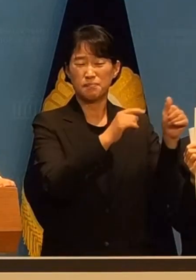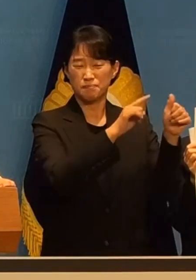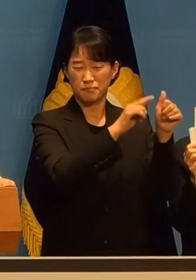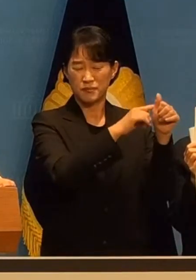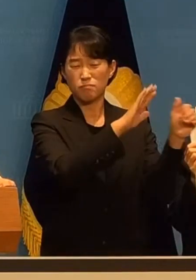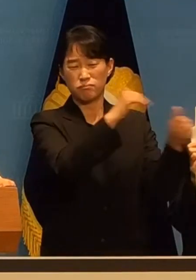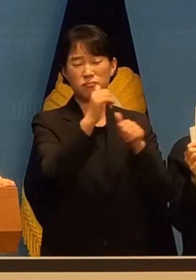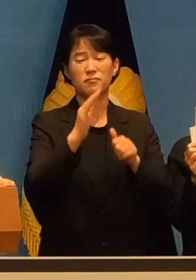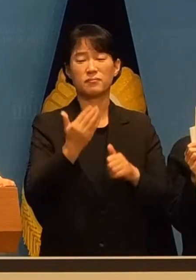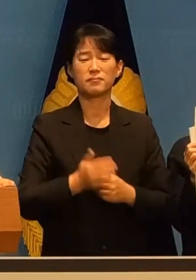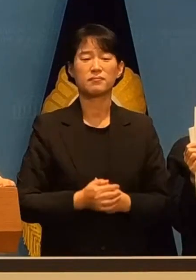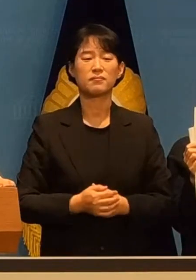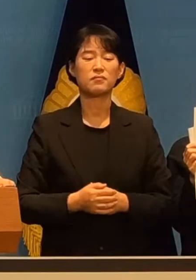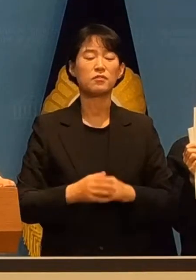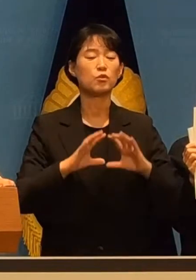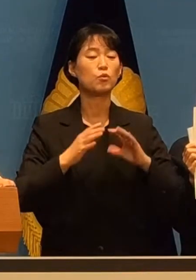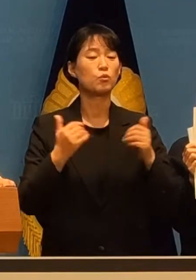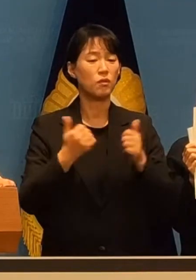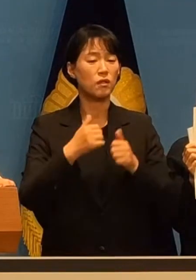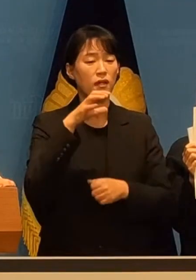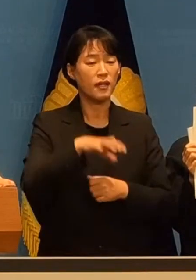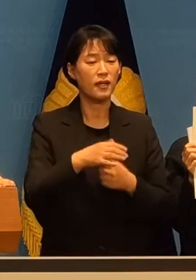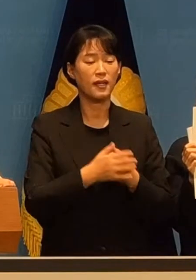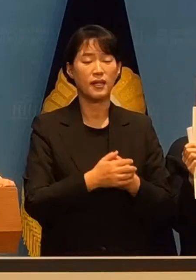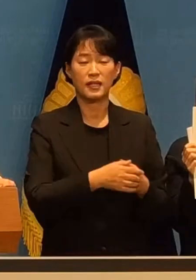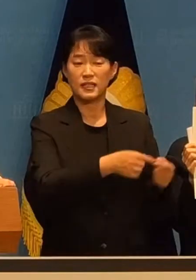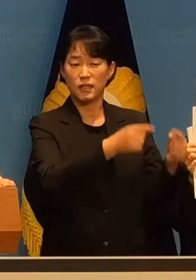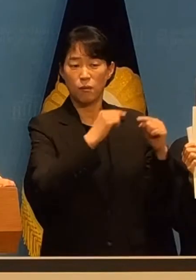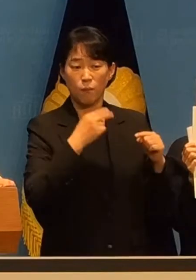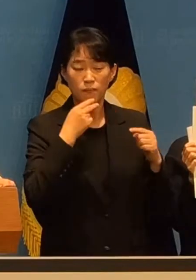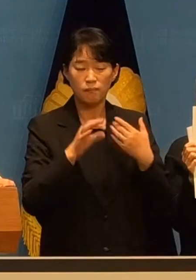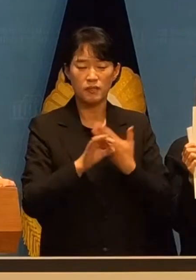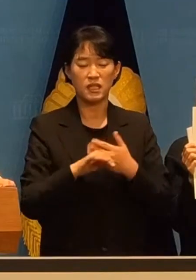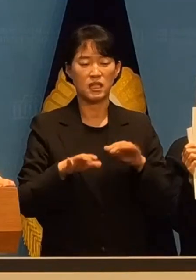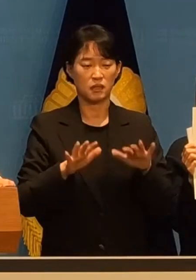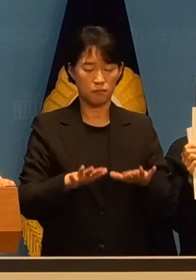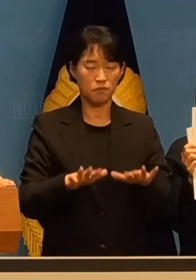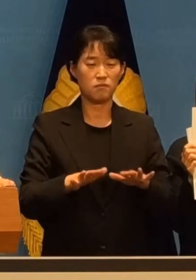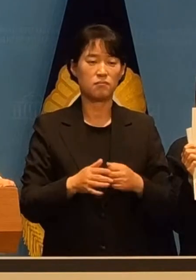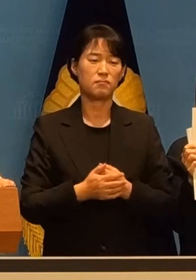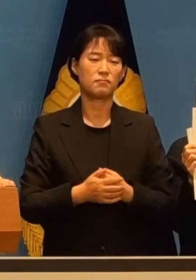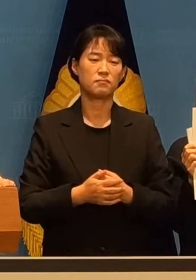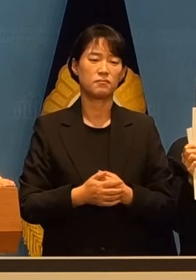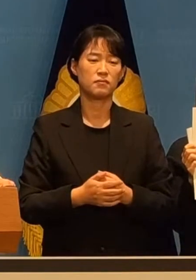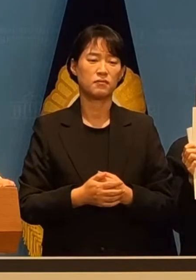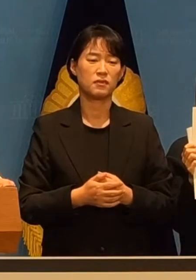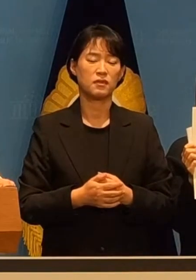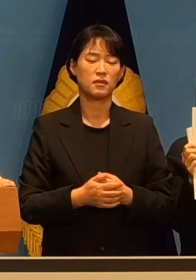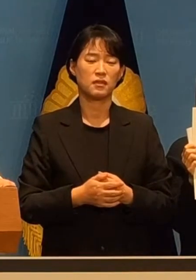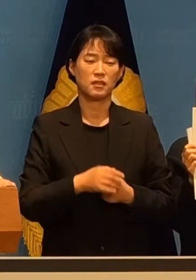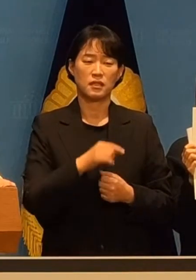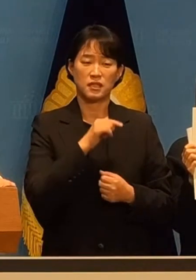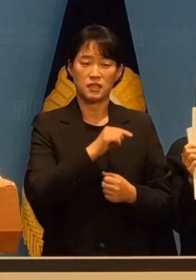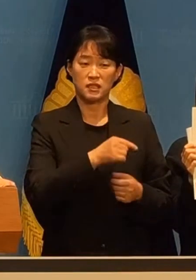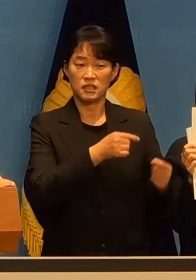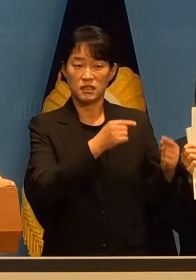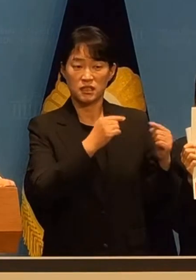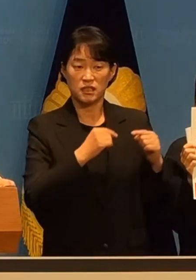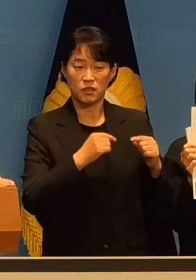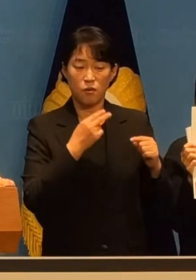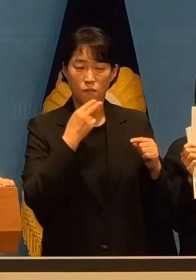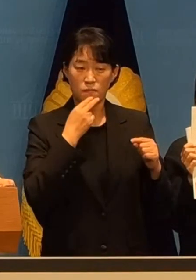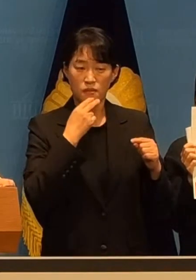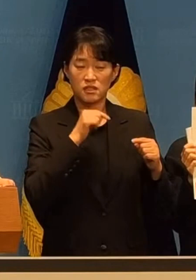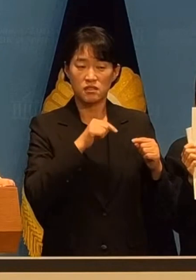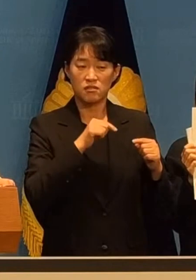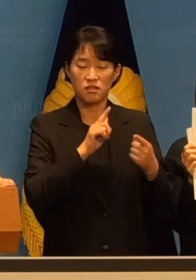됩니다. 국회에 출석하지 않는다면 이번만큼은 그에 상응하는 형사적 책임을 비롯한